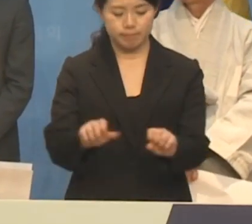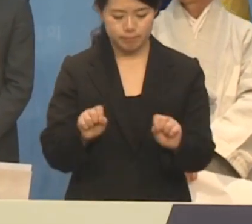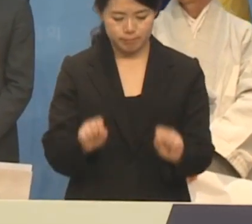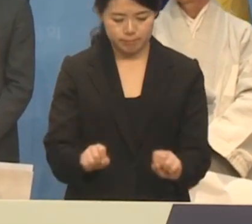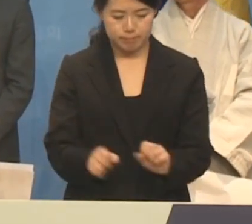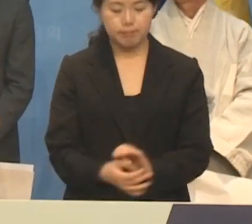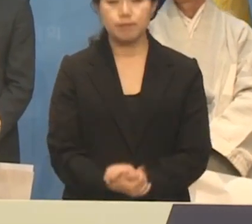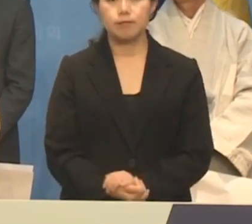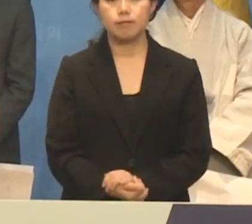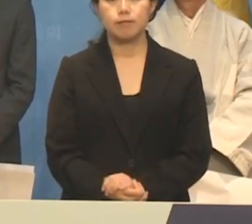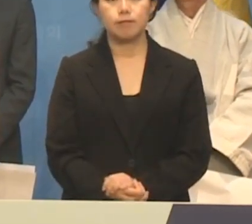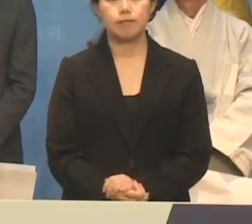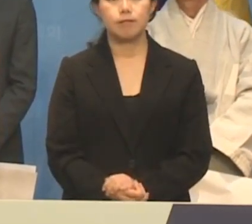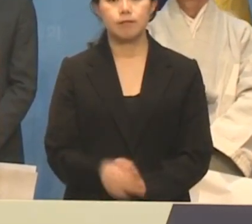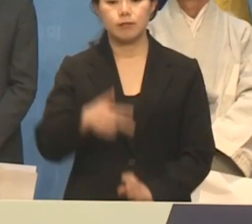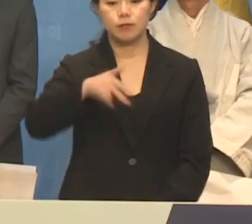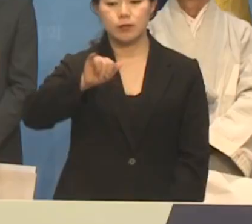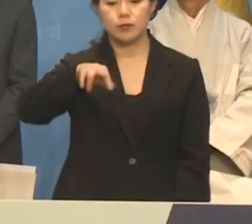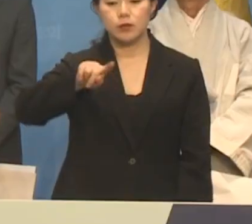안녕하십니까. 지선입니다.